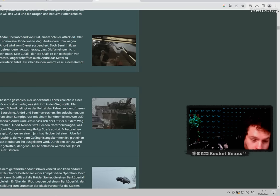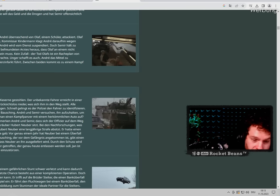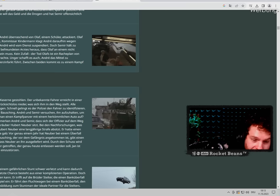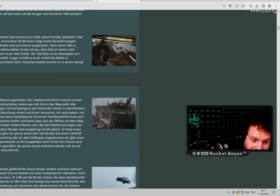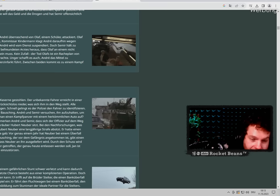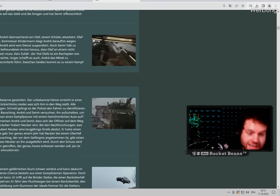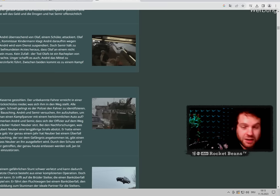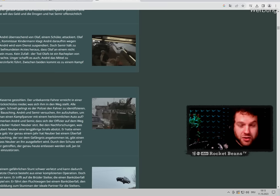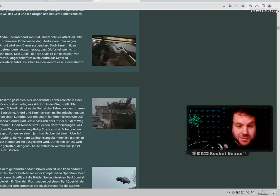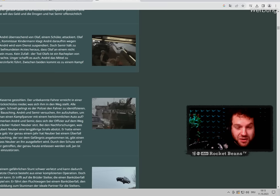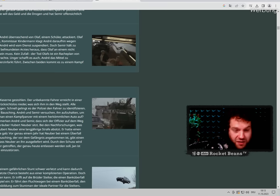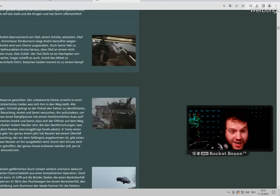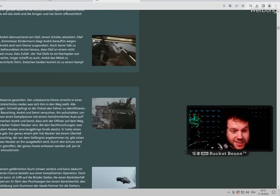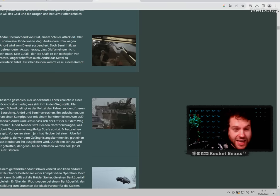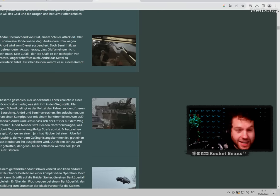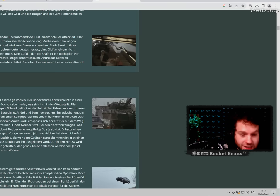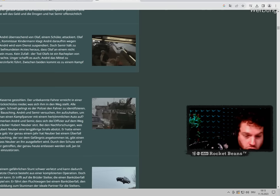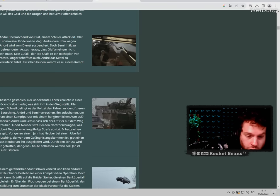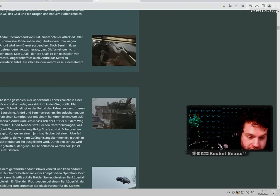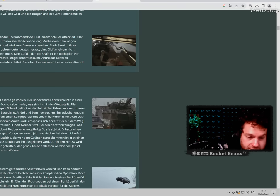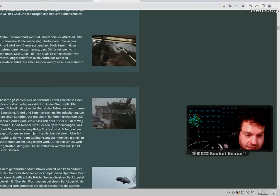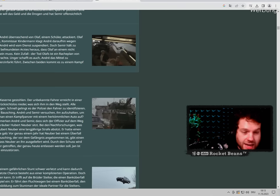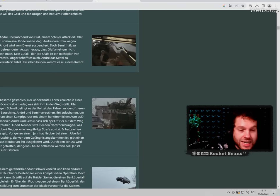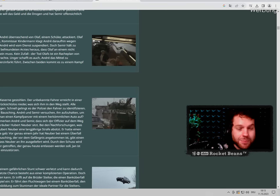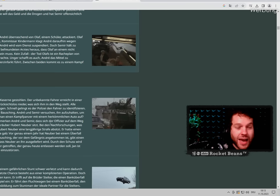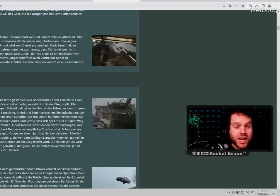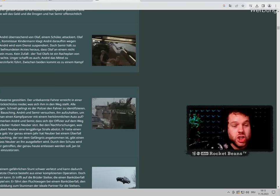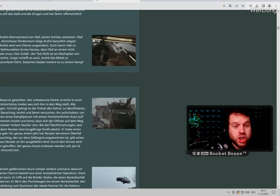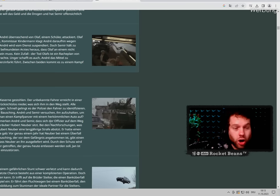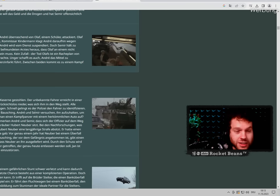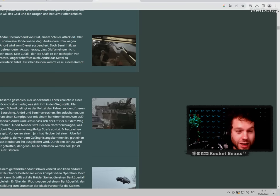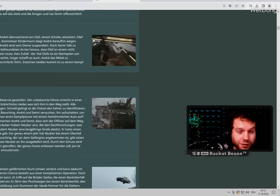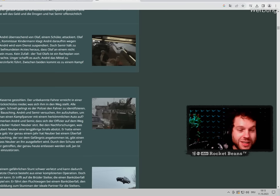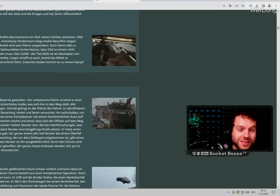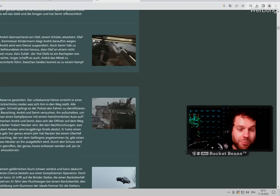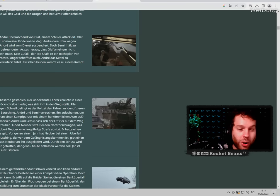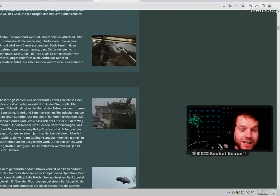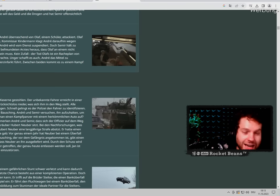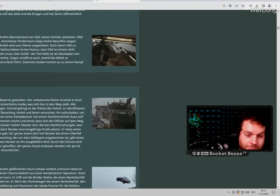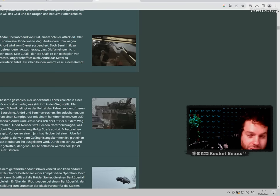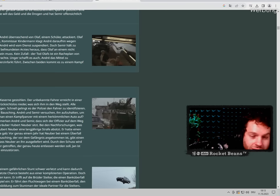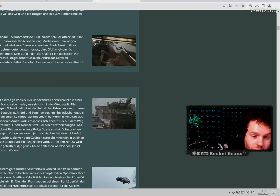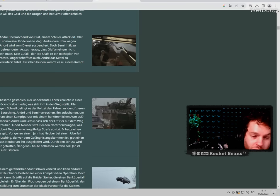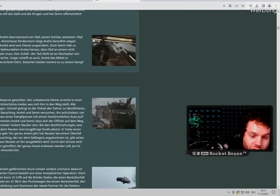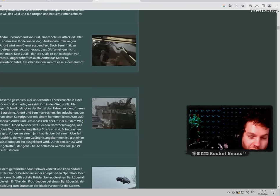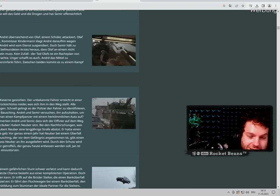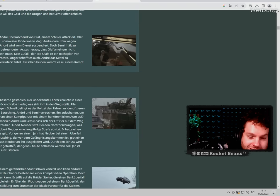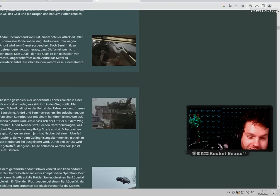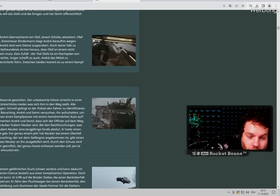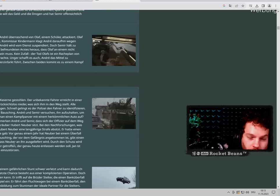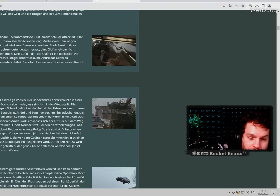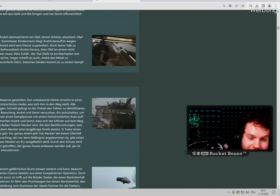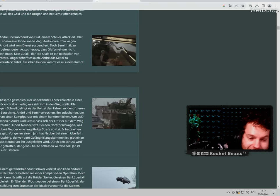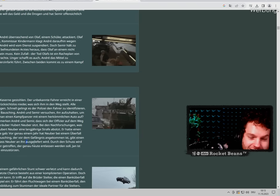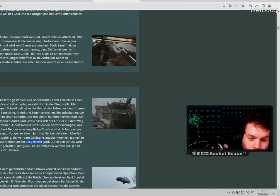Bausching, der vor dem Gefängnis angekommen ist, gibt einen Schuss auf das Gebäude ab und fordert, dass Neubehr an ihn